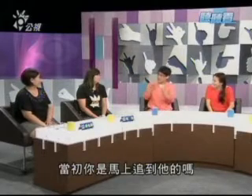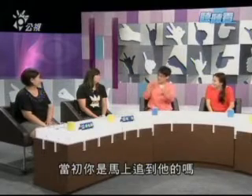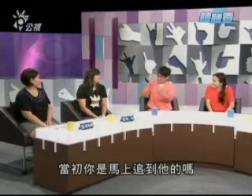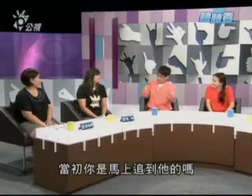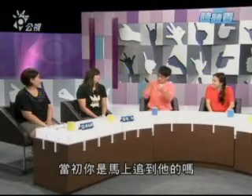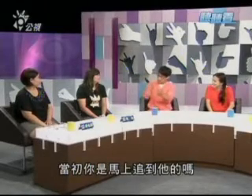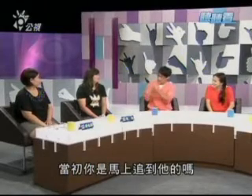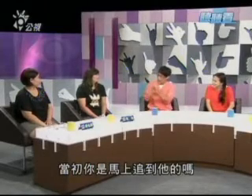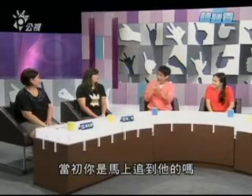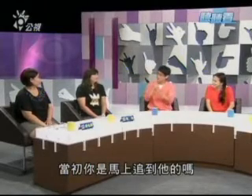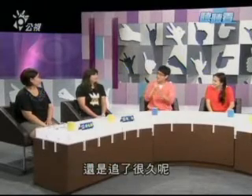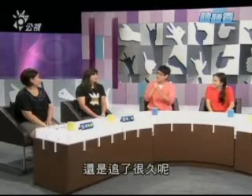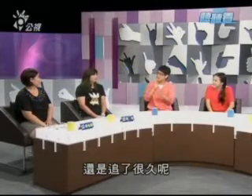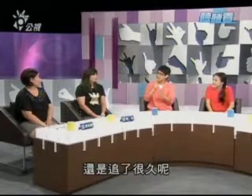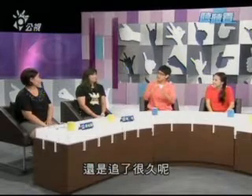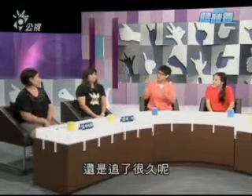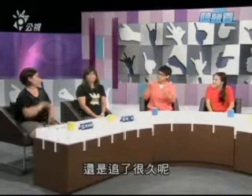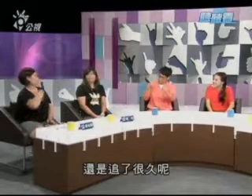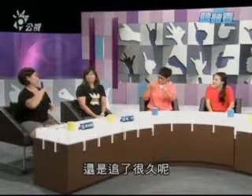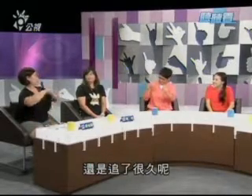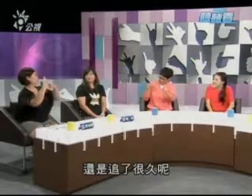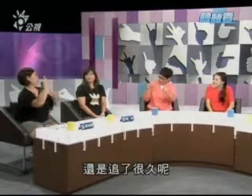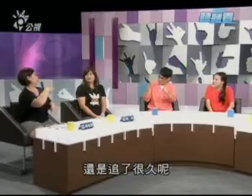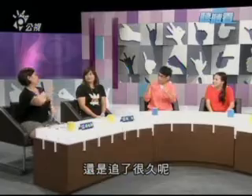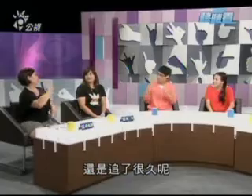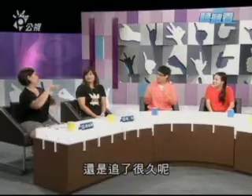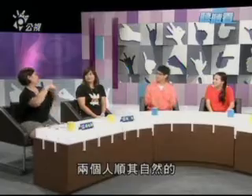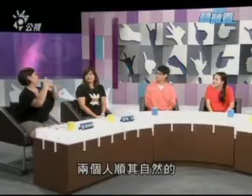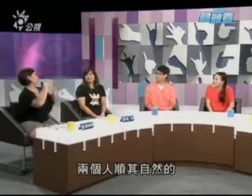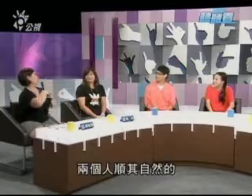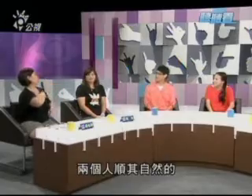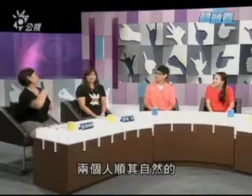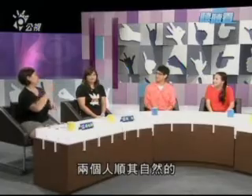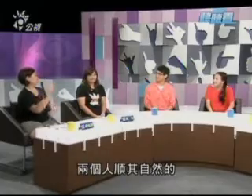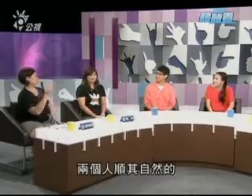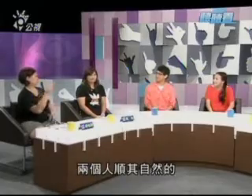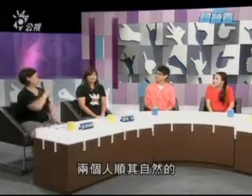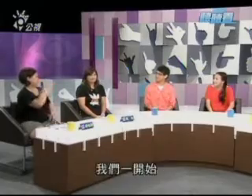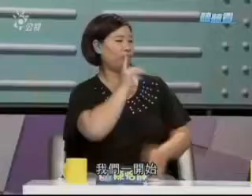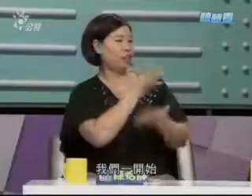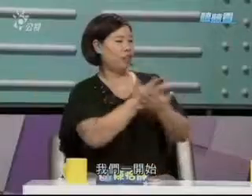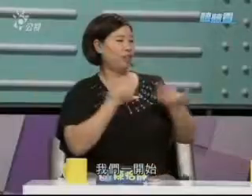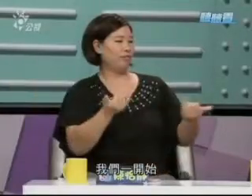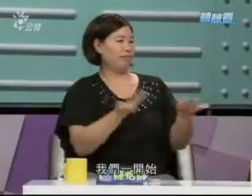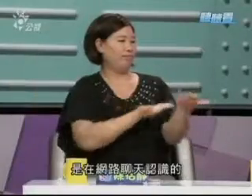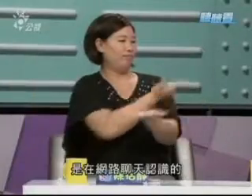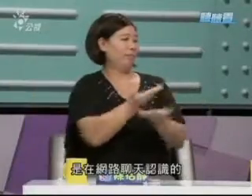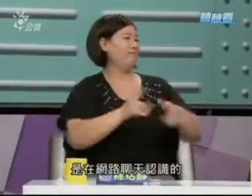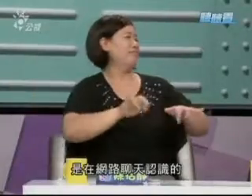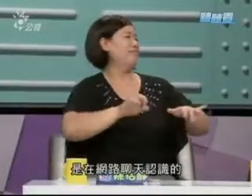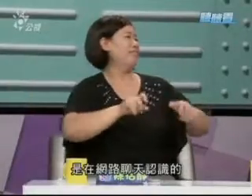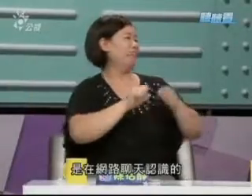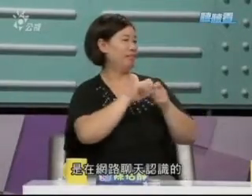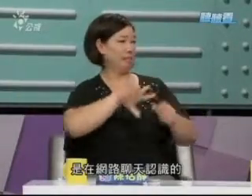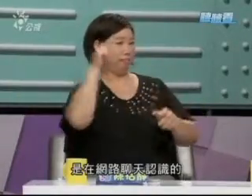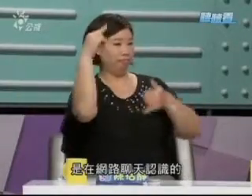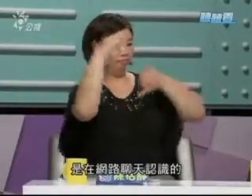上追到他的吗？还是追了很久呢？ 两个人顺其自然的，我们一开始呢是在网络聊天认识